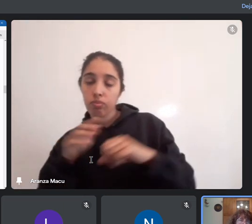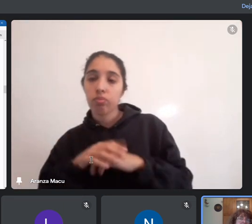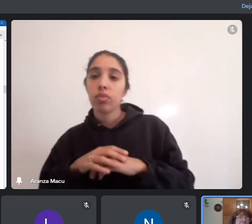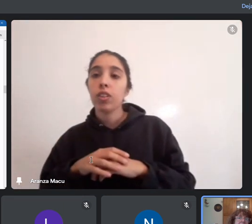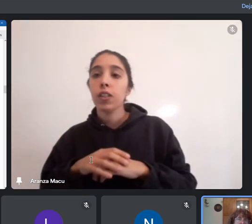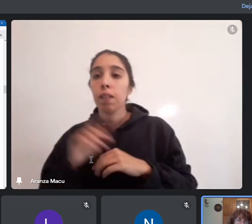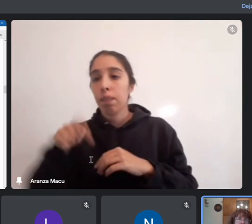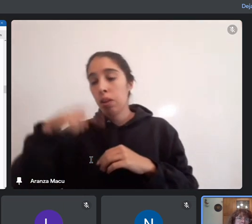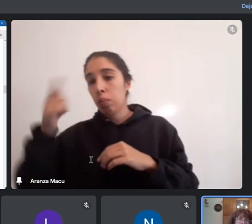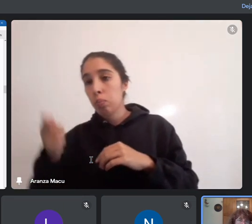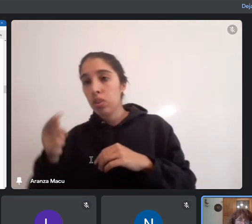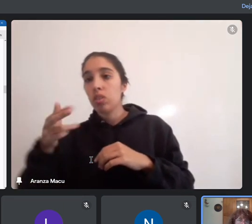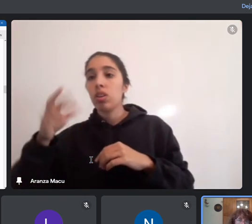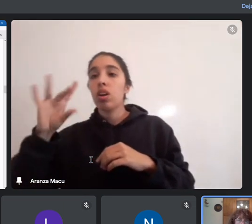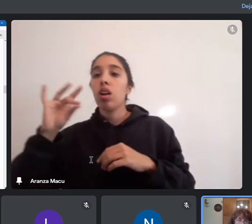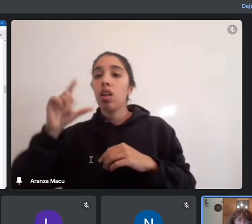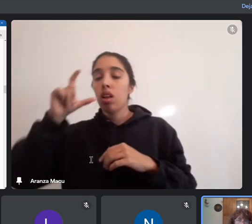ahí empieza el bloque.